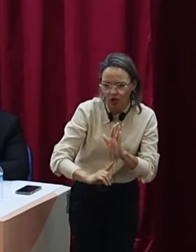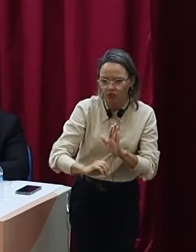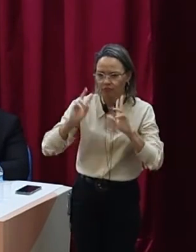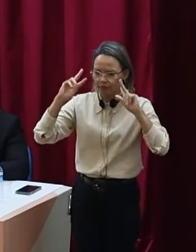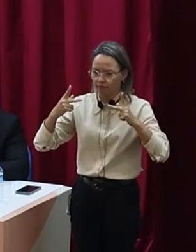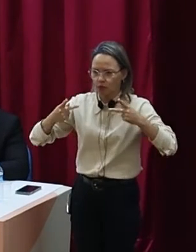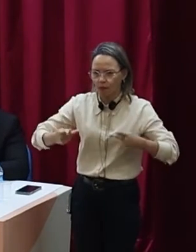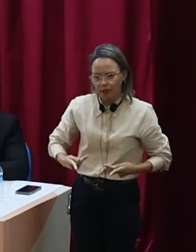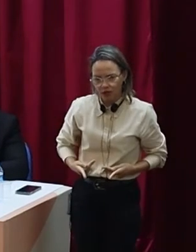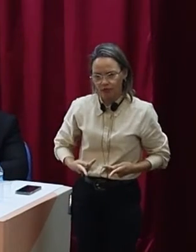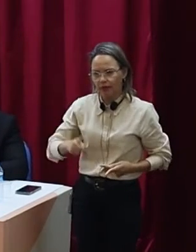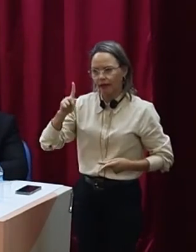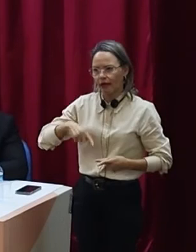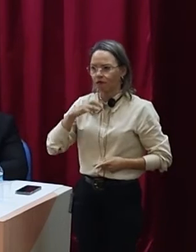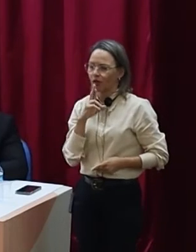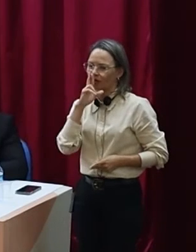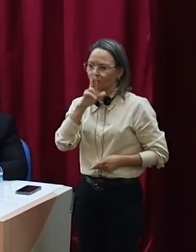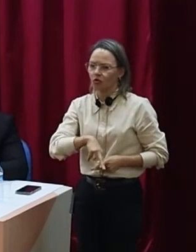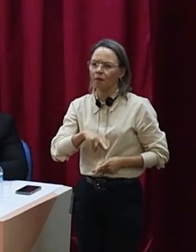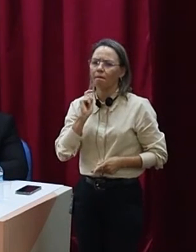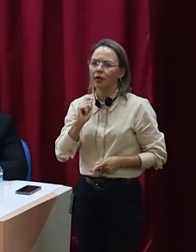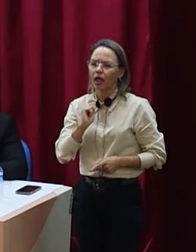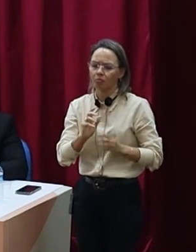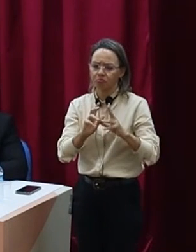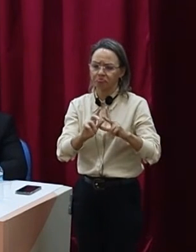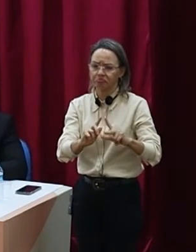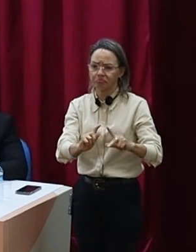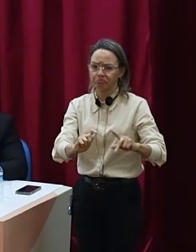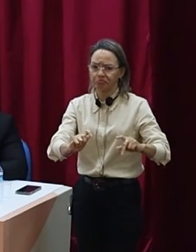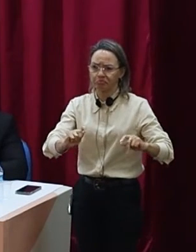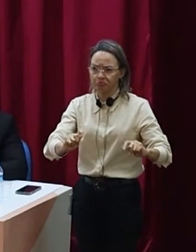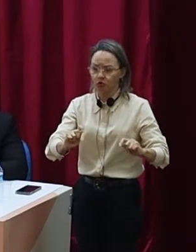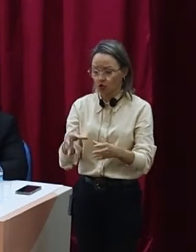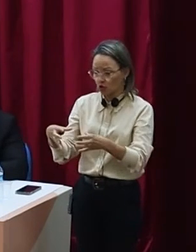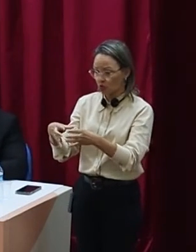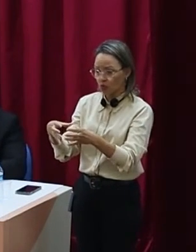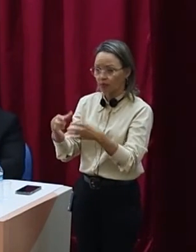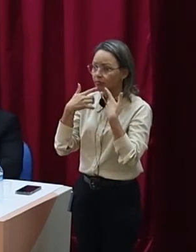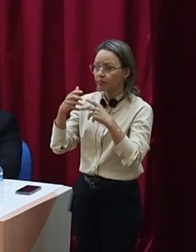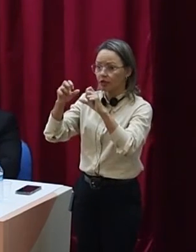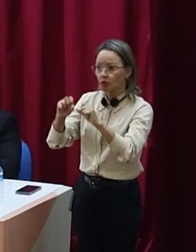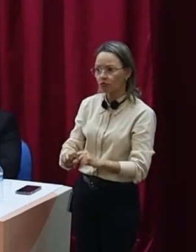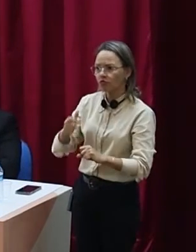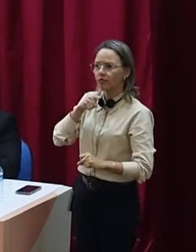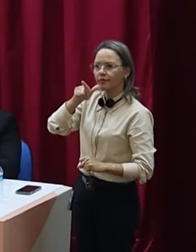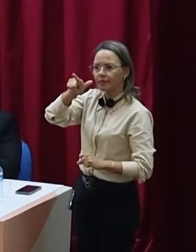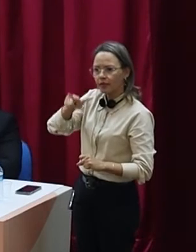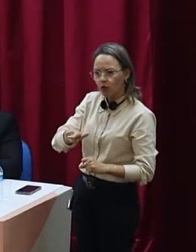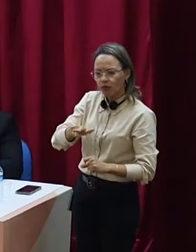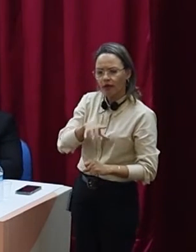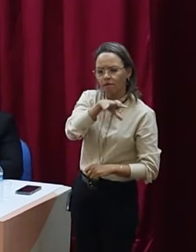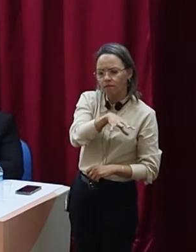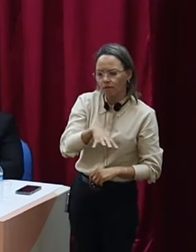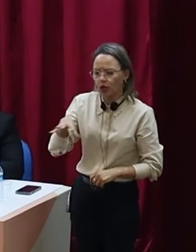foram responsáveis pelo enfraquecimento de comunidades linguísticas, de línguas, em em alguns